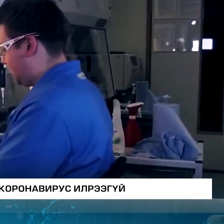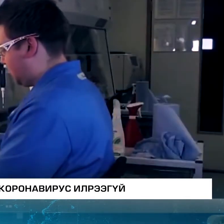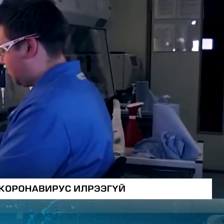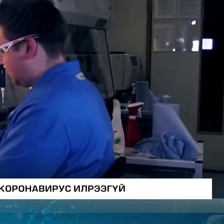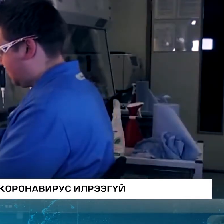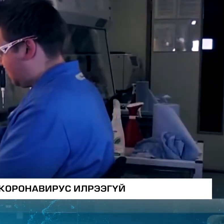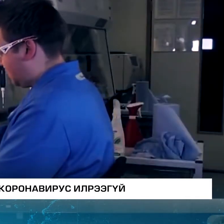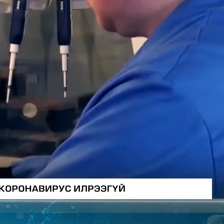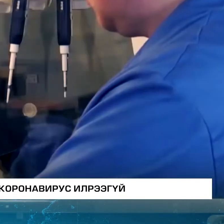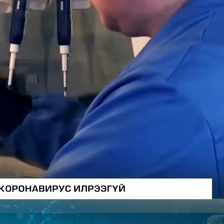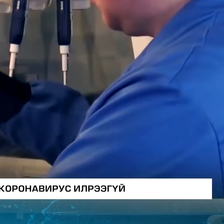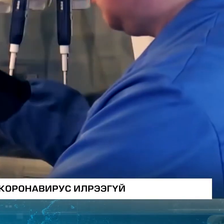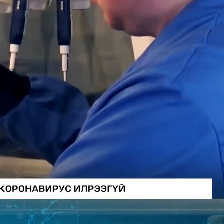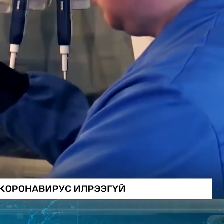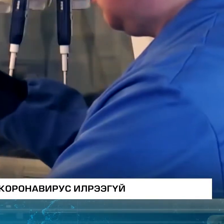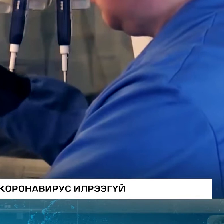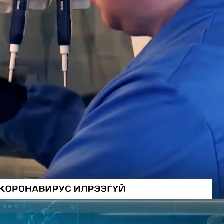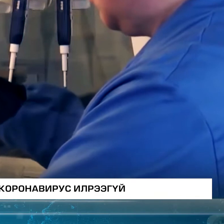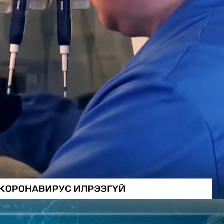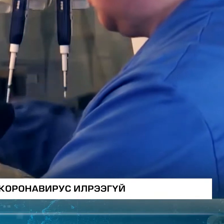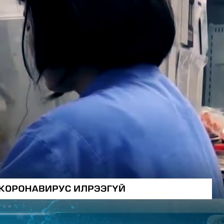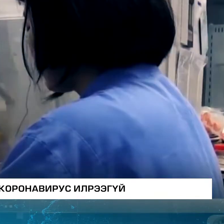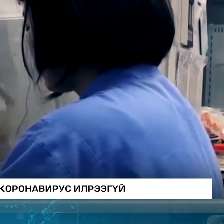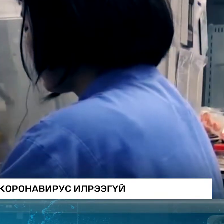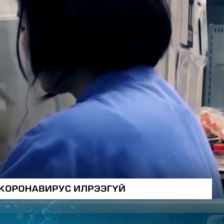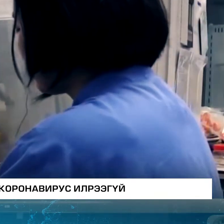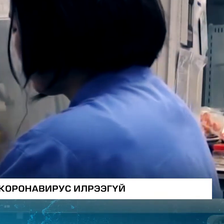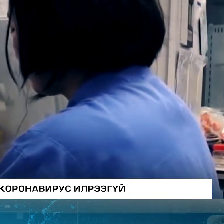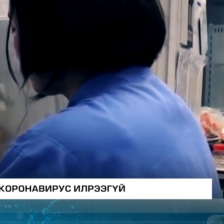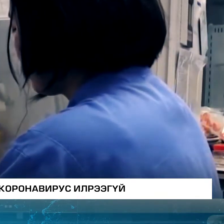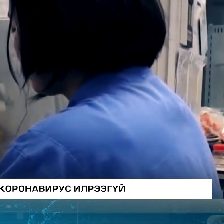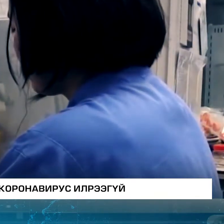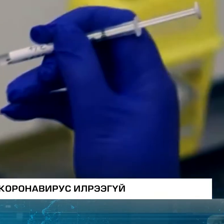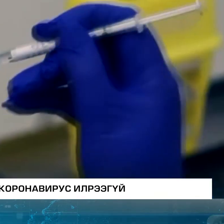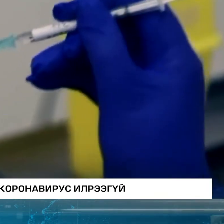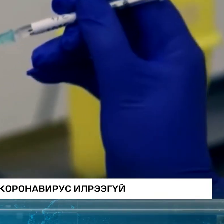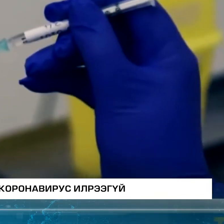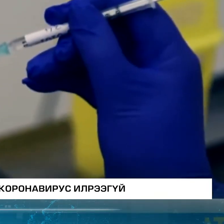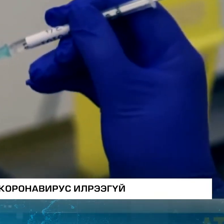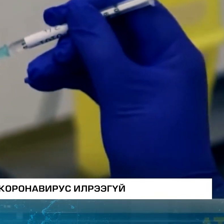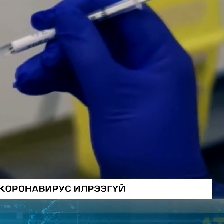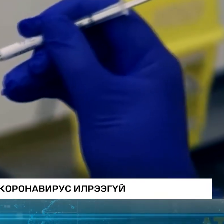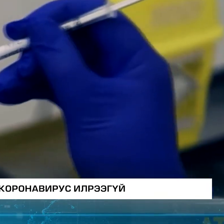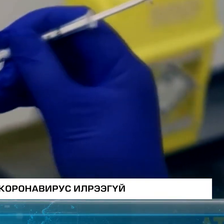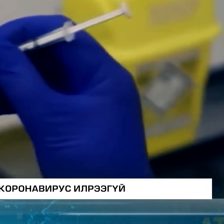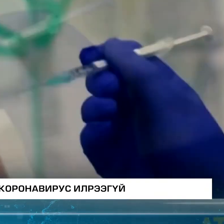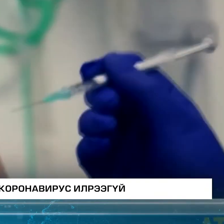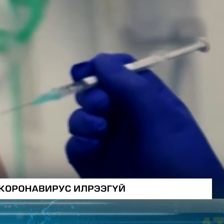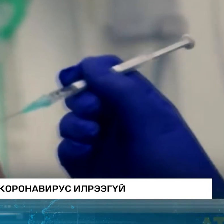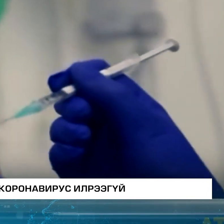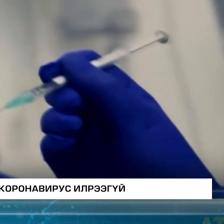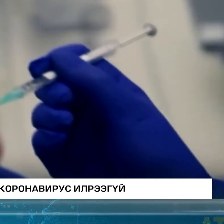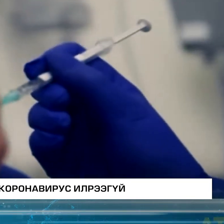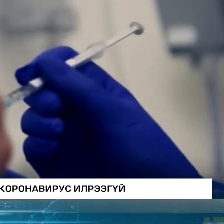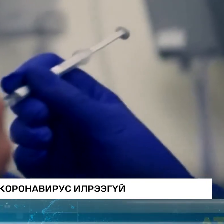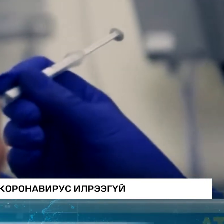Оросын албаны улсад лэхэд сүүлийн 24 цагт 5180 хүн шинээр халдвар авч 77 хүн эдгэрсэн бол Япон улсад өвчлөл сүүлийн